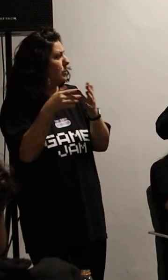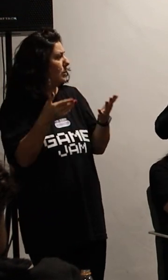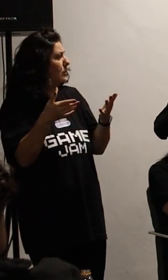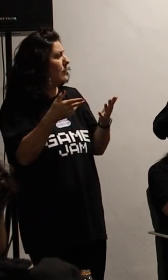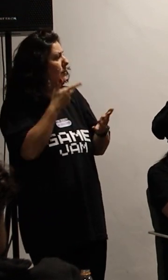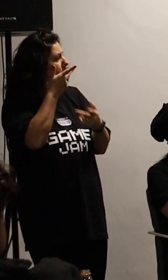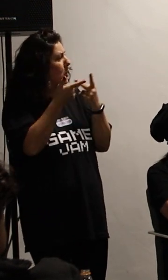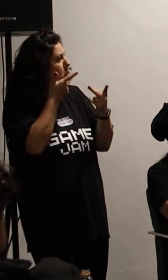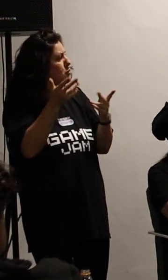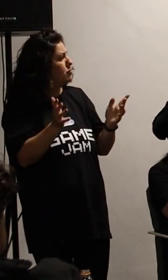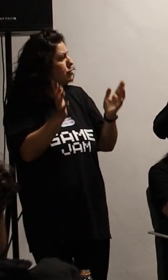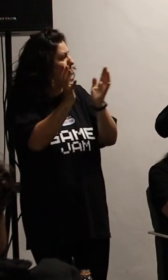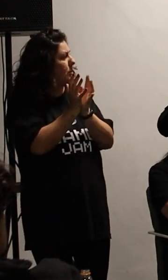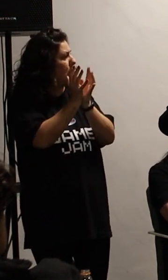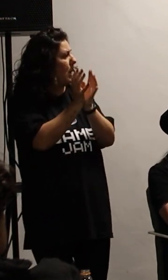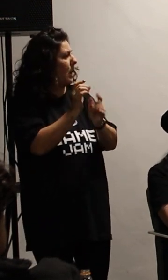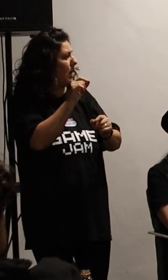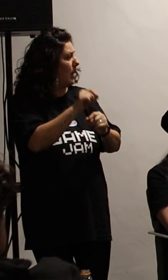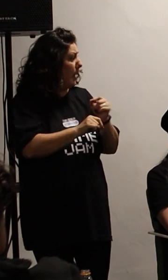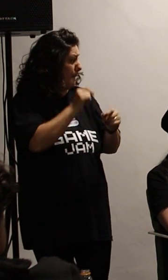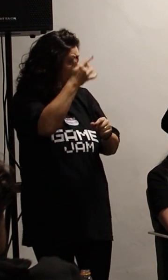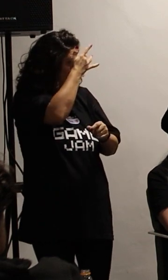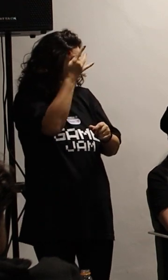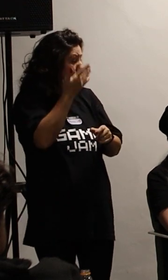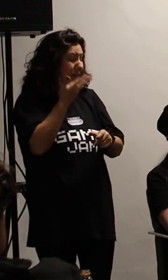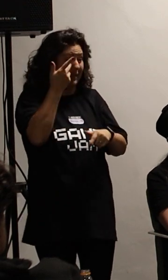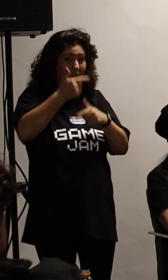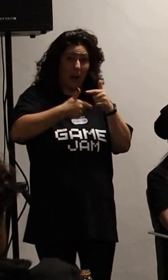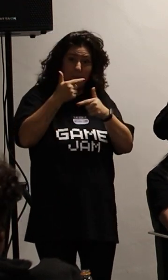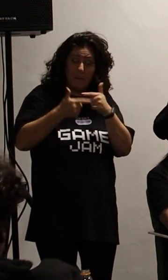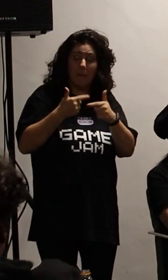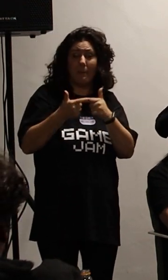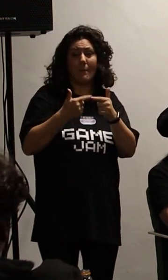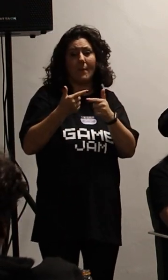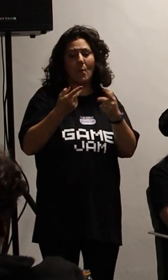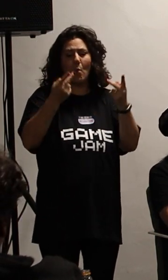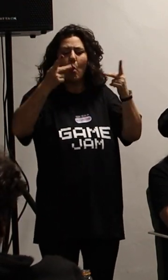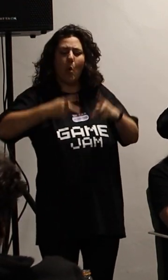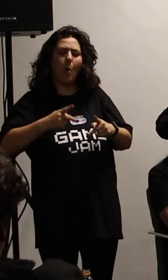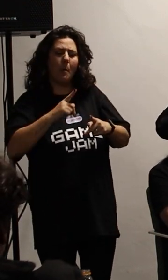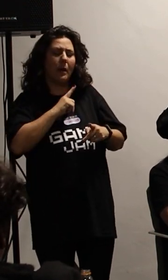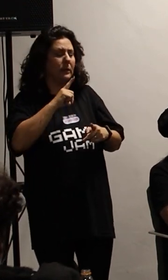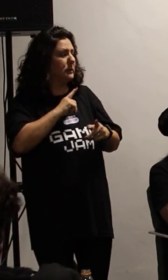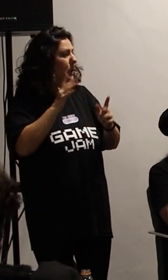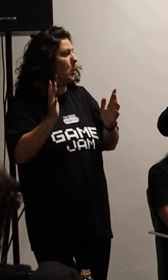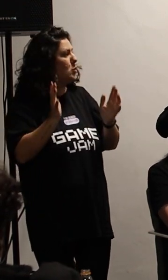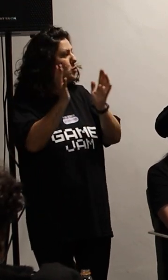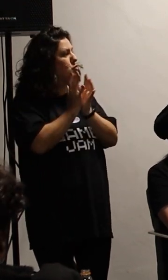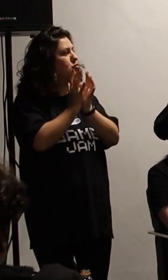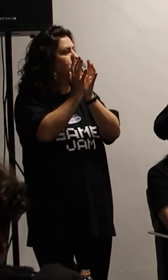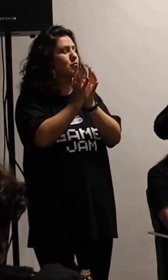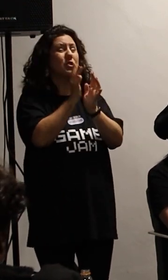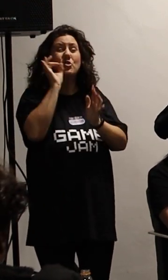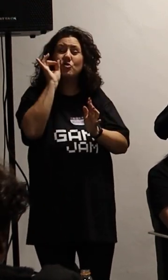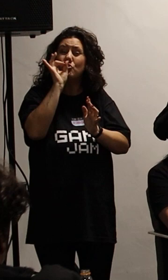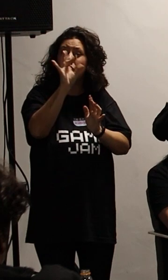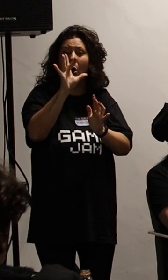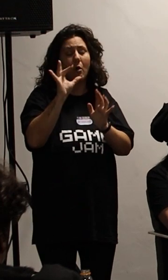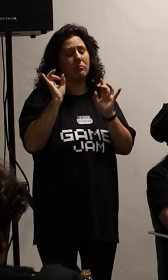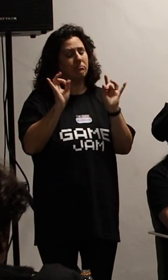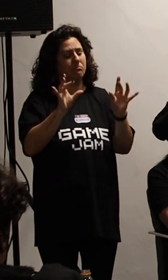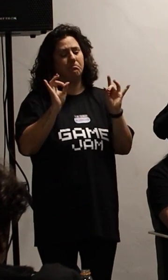de comunidades, tem para quem, por exemplo, as pessoas que trabalham com programação, né? Tiver interesse em programação, tem comunidades só para o pessoal de